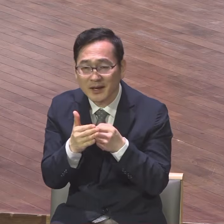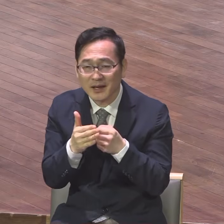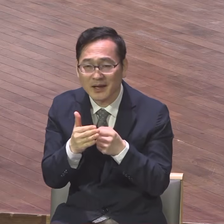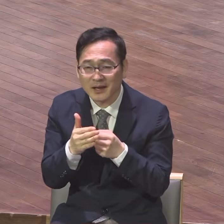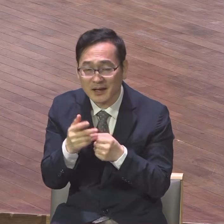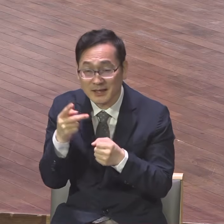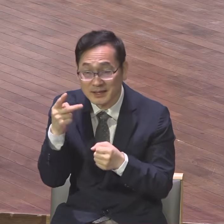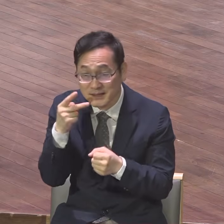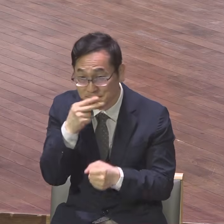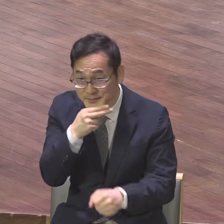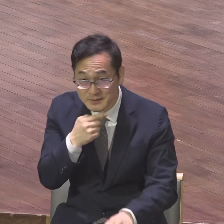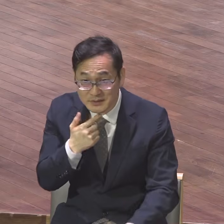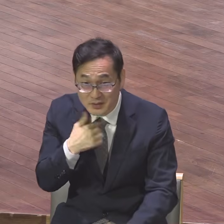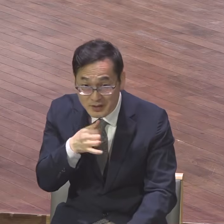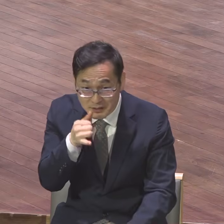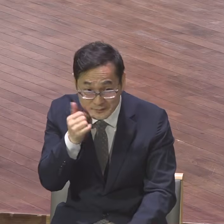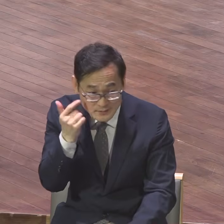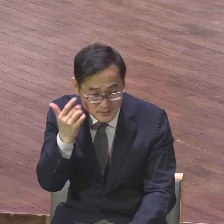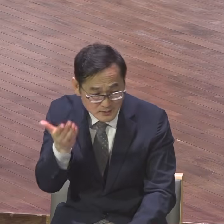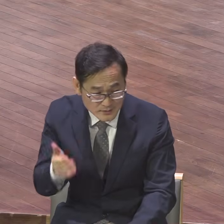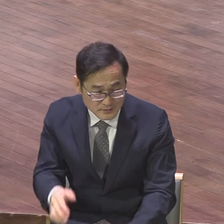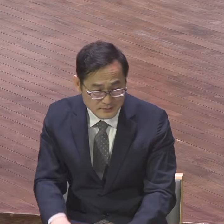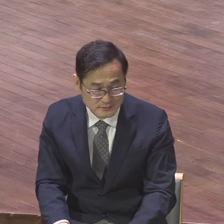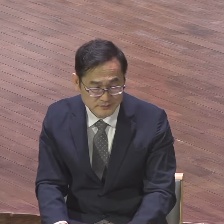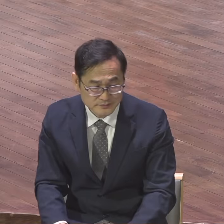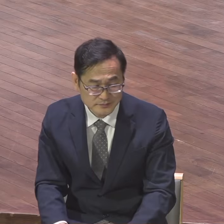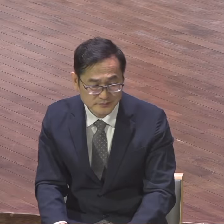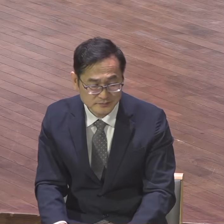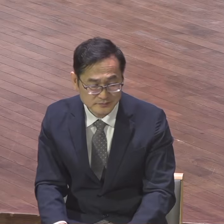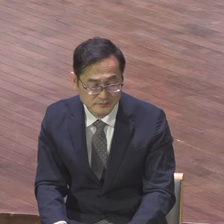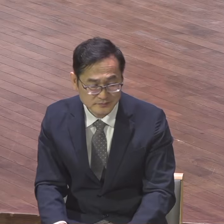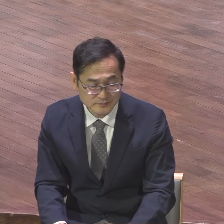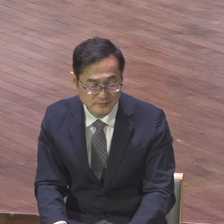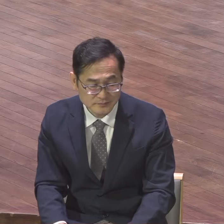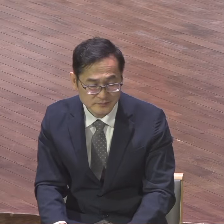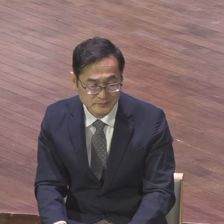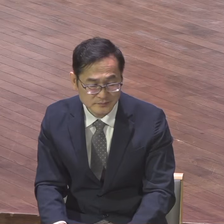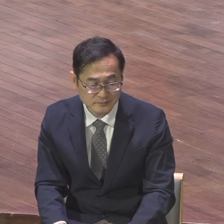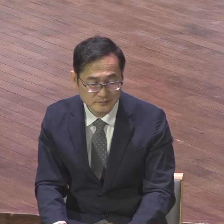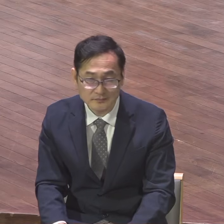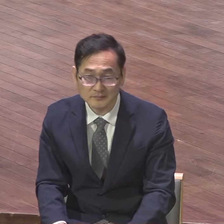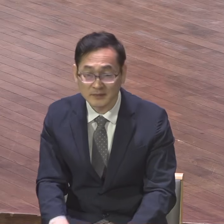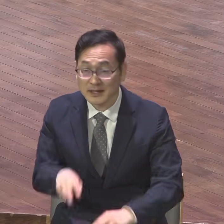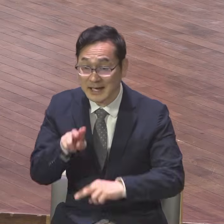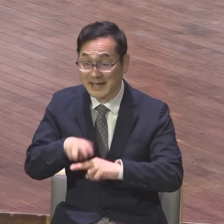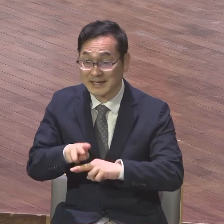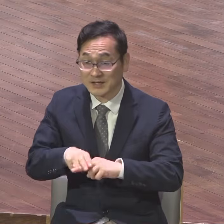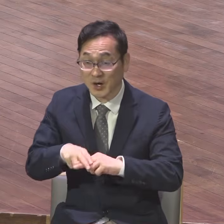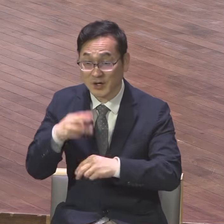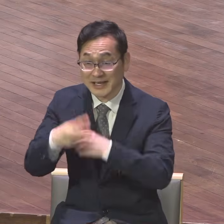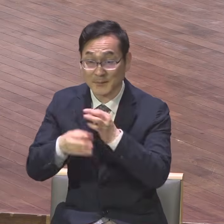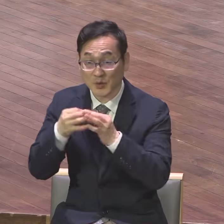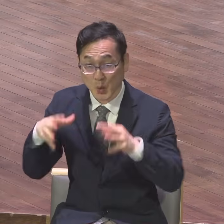15년을 하늘 별을 두고 안 잔 적 있냐고요? 어제 3년 자본 적 있어요? 의자에서.